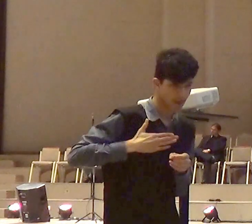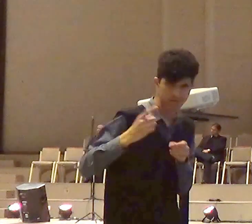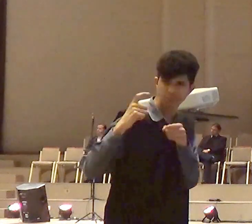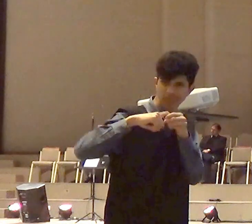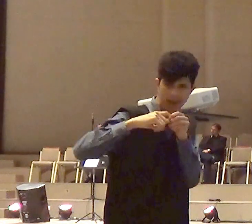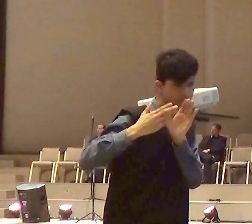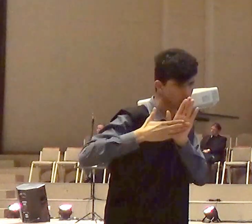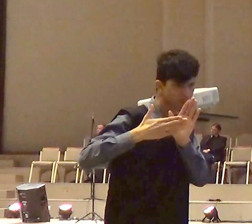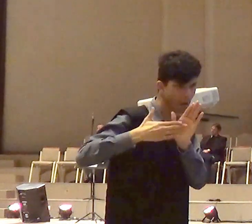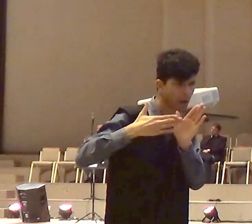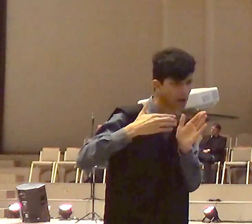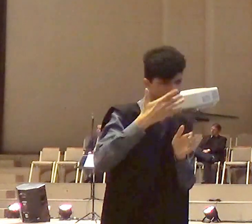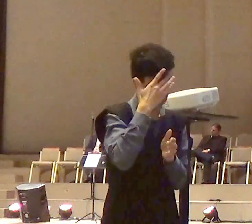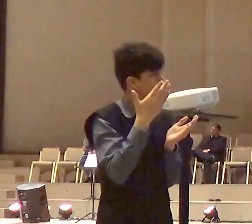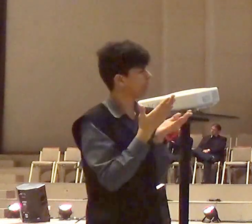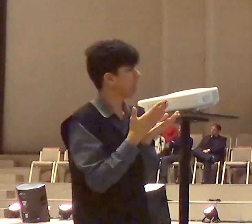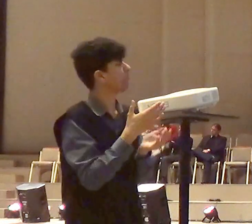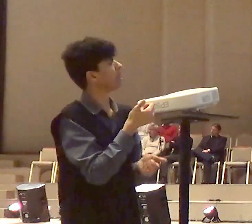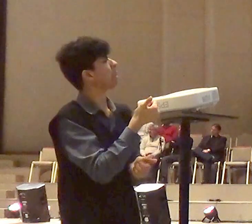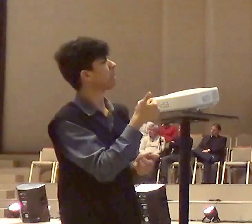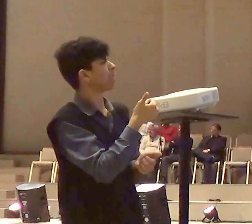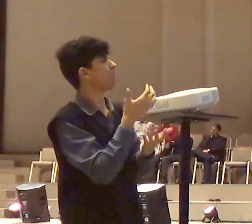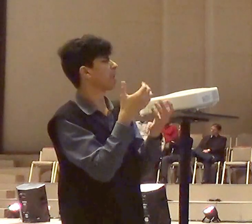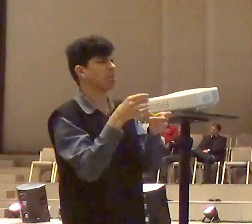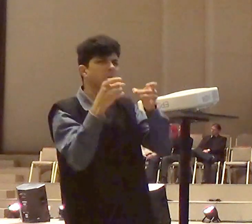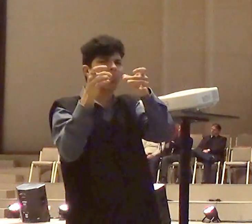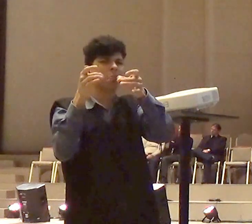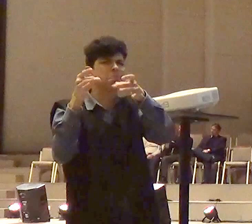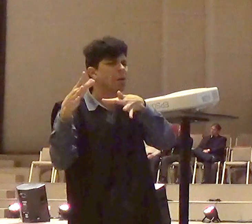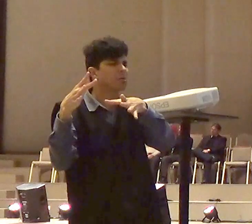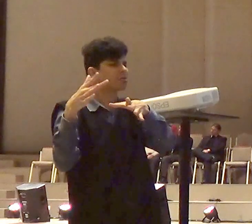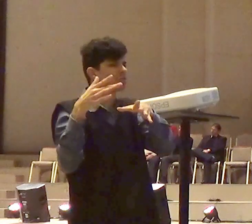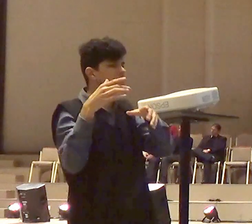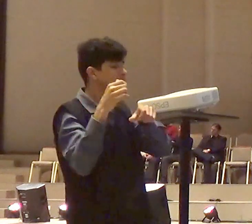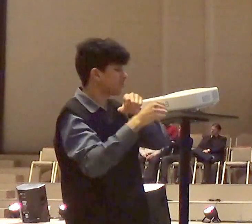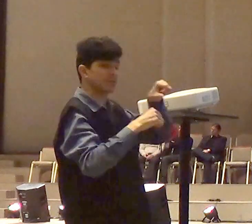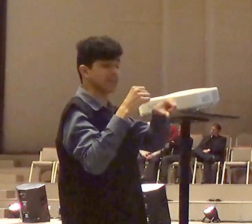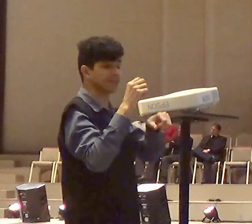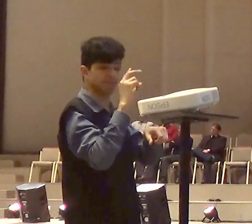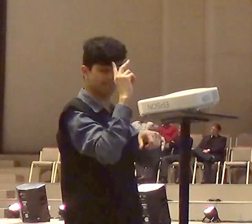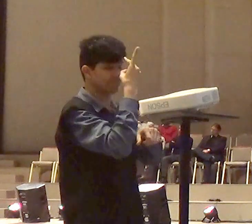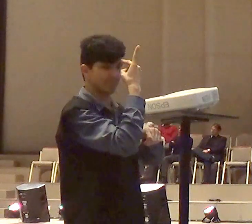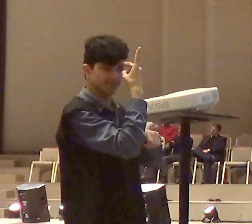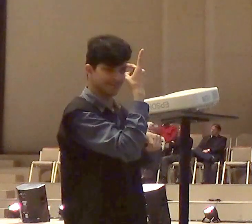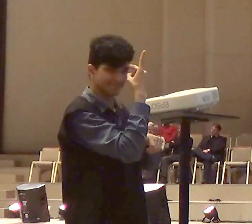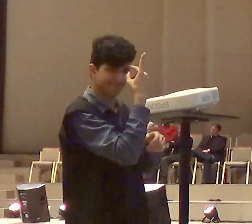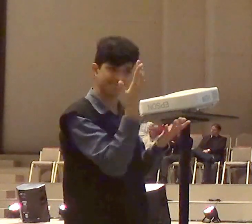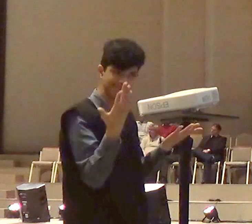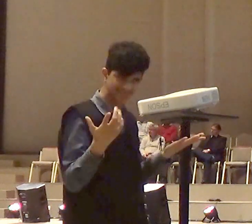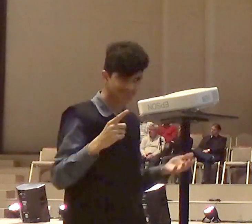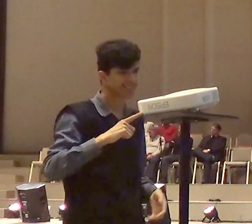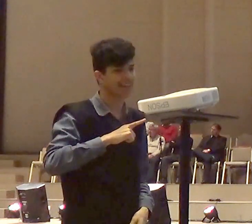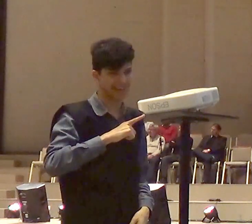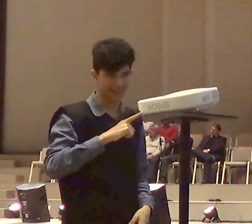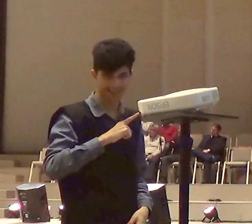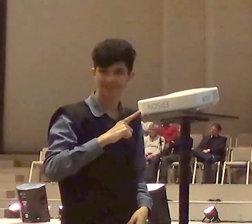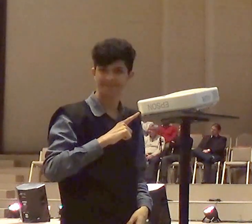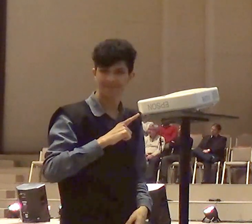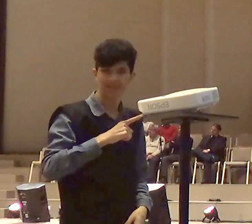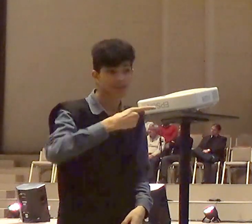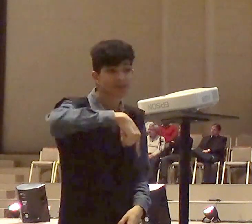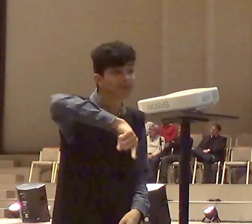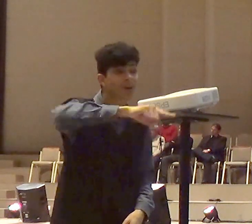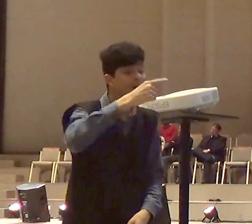com as pessoas que amamos e com o próprio Deus imaginamos que se conseguimos